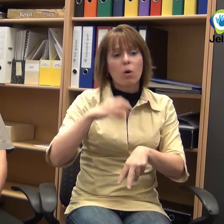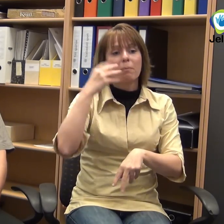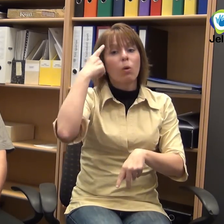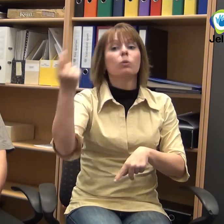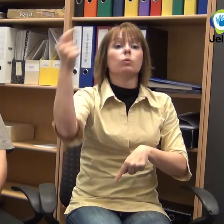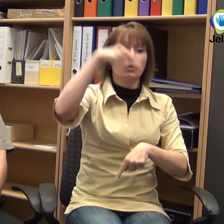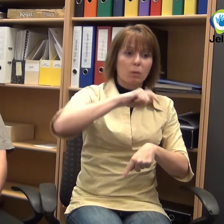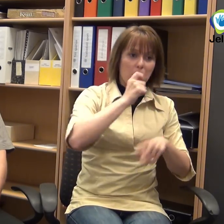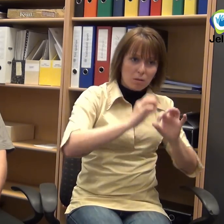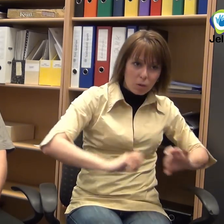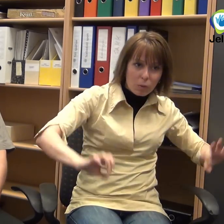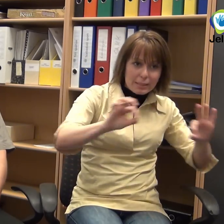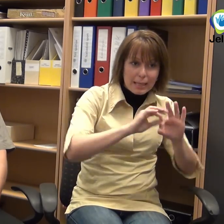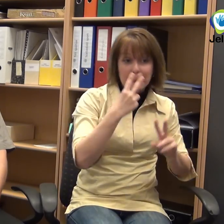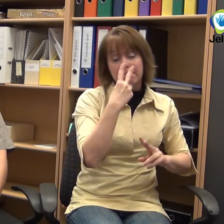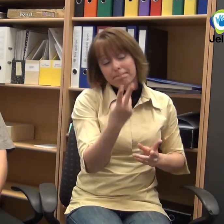Magyarországra.